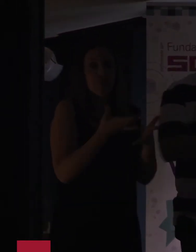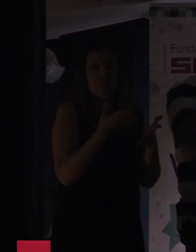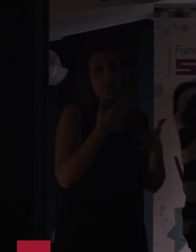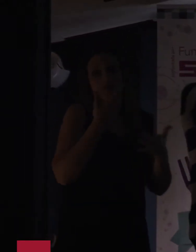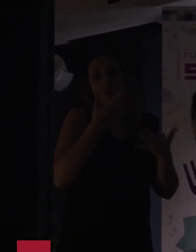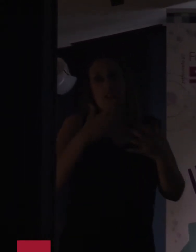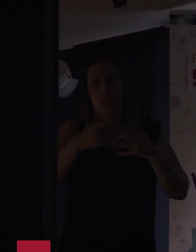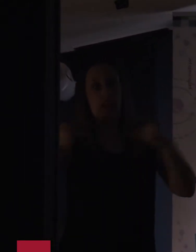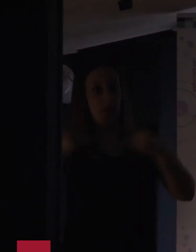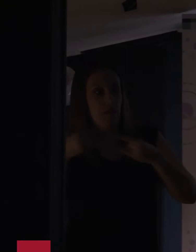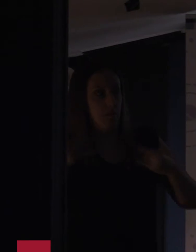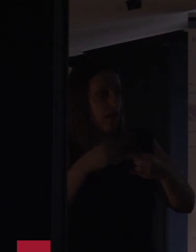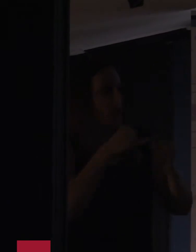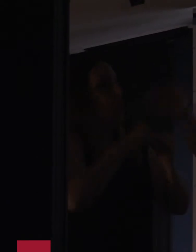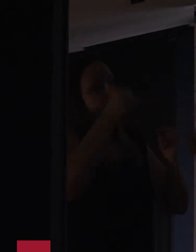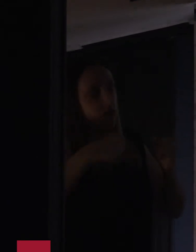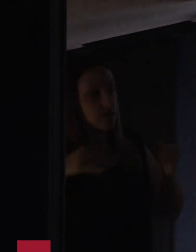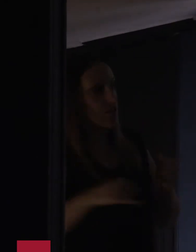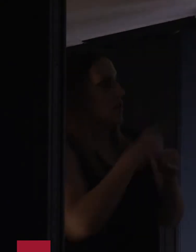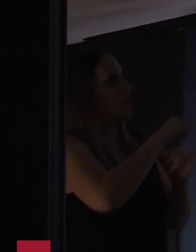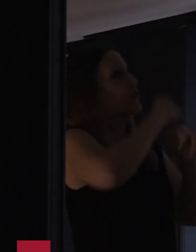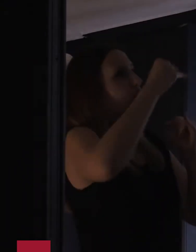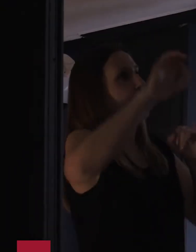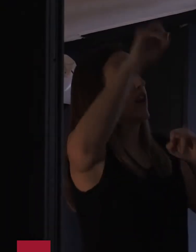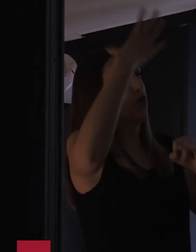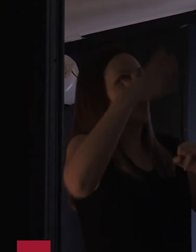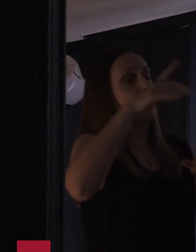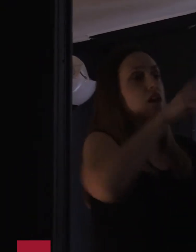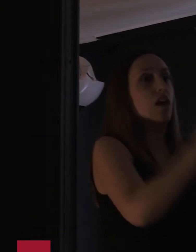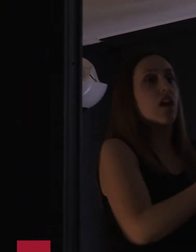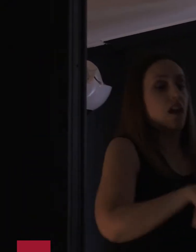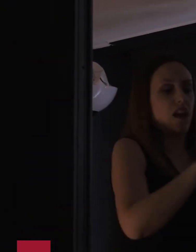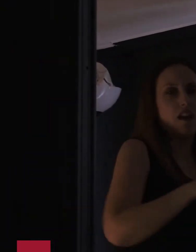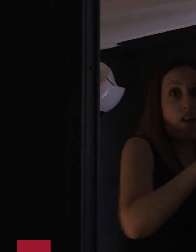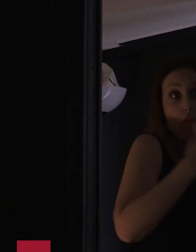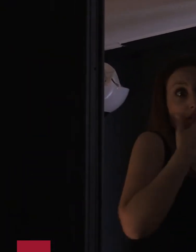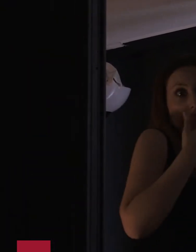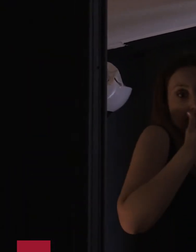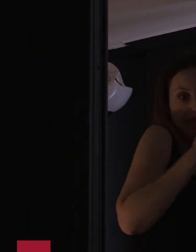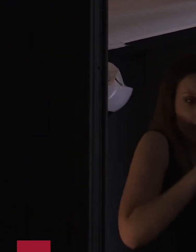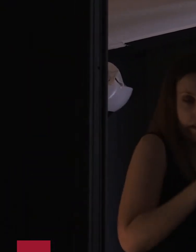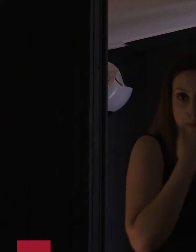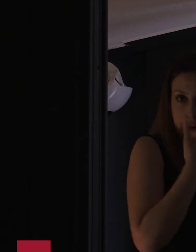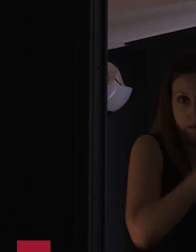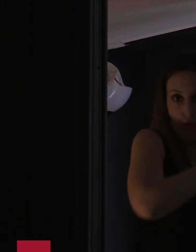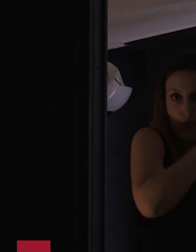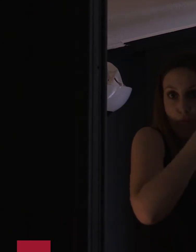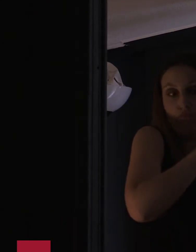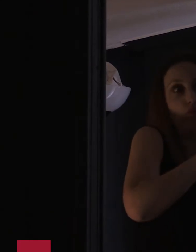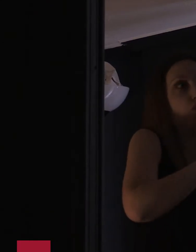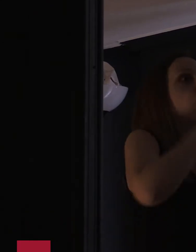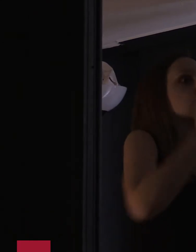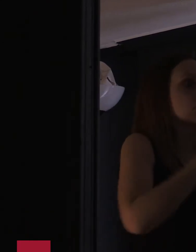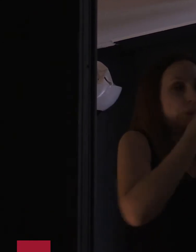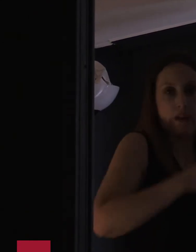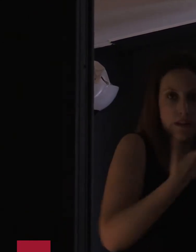imán que genera el proyector, los cables de la luz, la lavadora de casa o cualquier electrodoméstico. Así que necesitamos un sistema que sea capaz